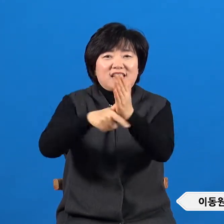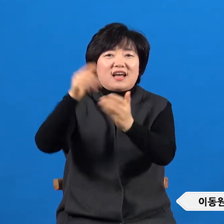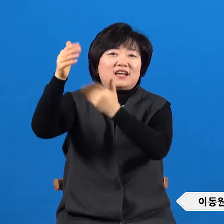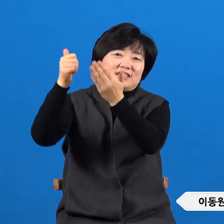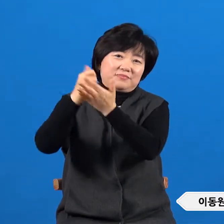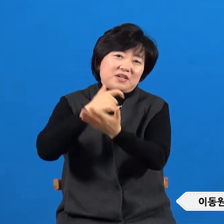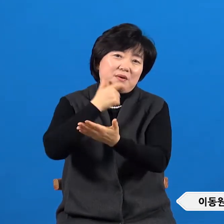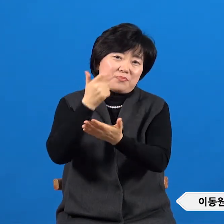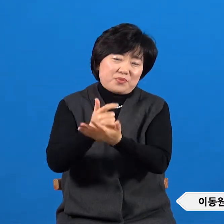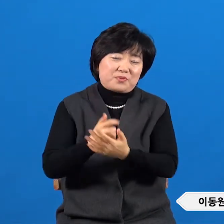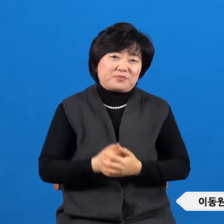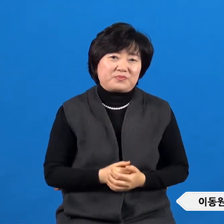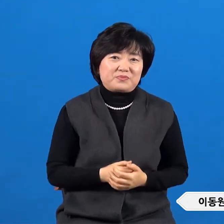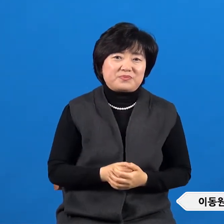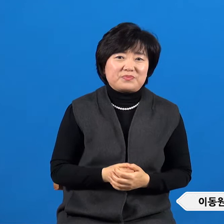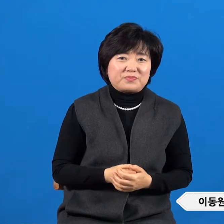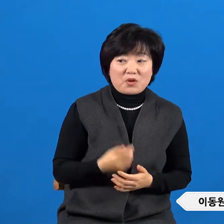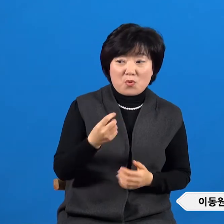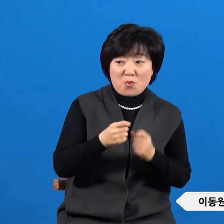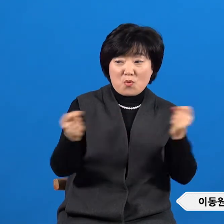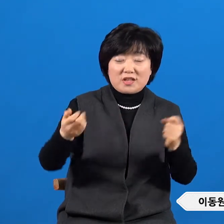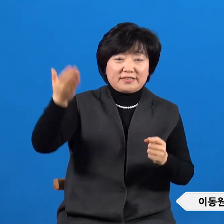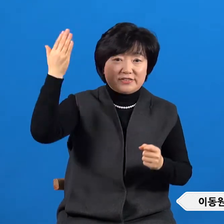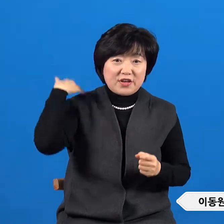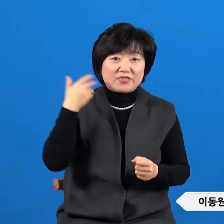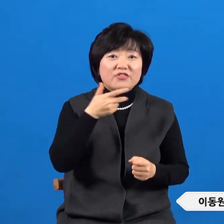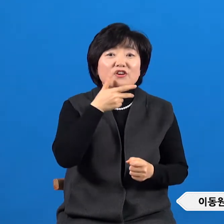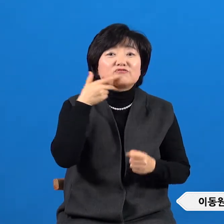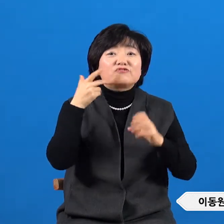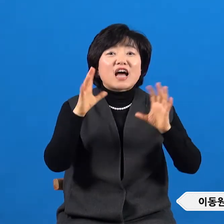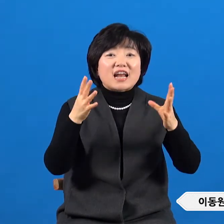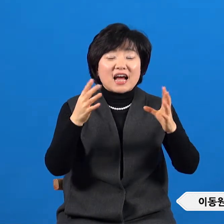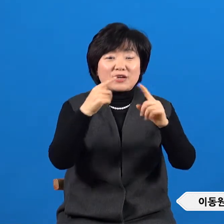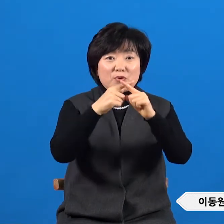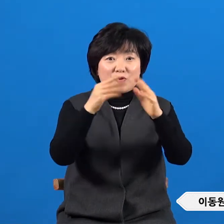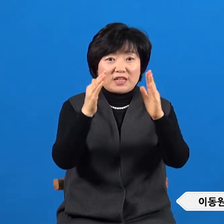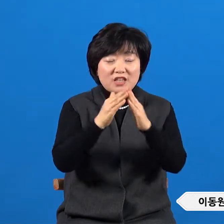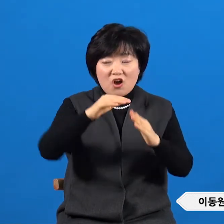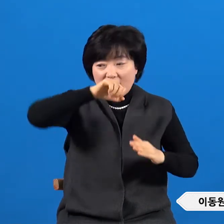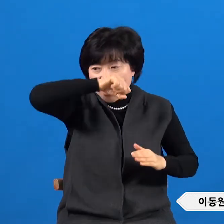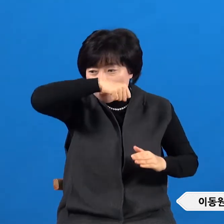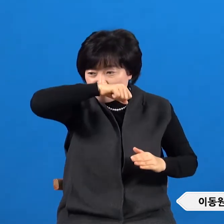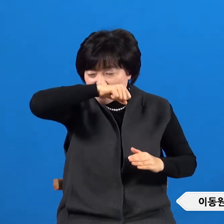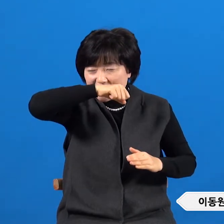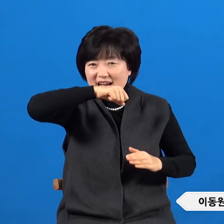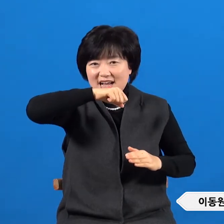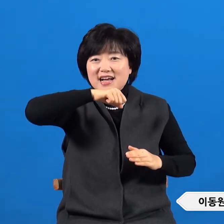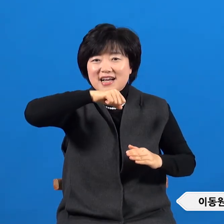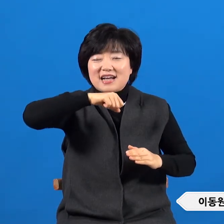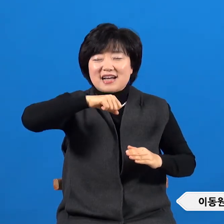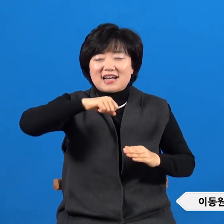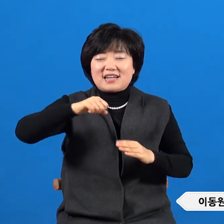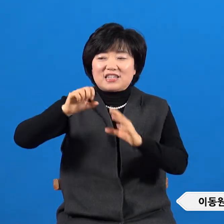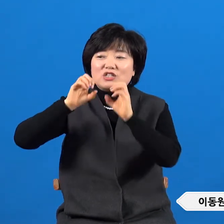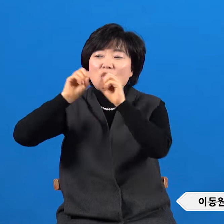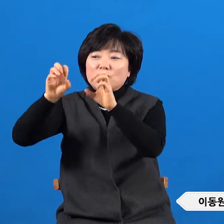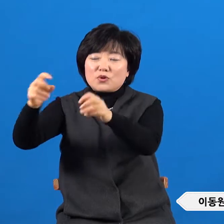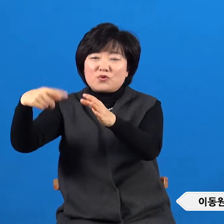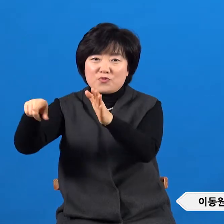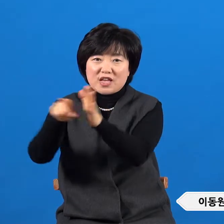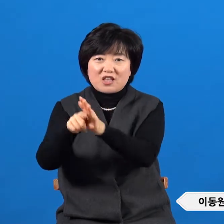계신 것입니다. 오래전 영국 교회에서 아프리카 선교를 위한 헌금을 하고 있었을